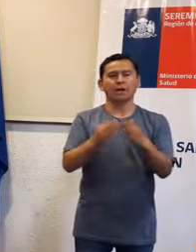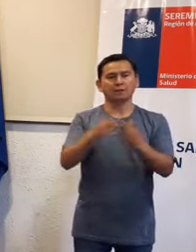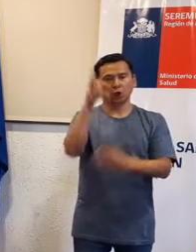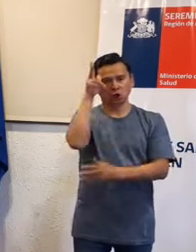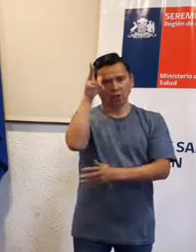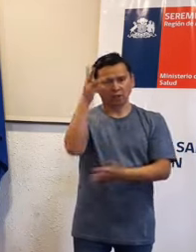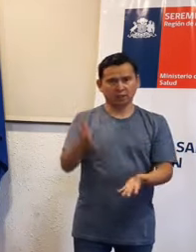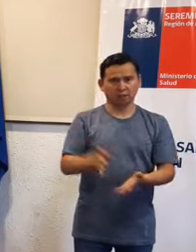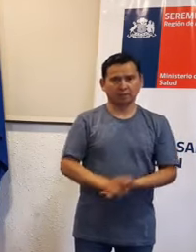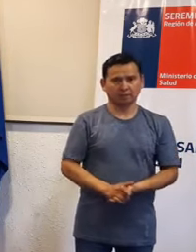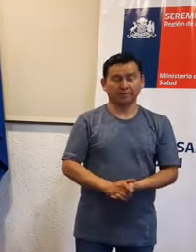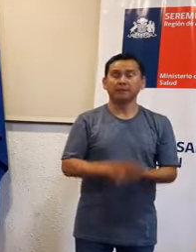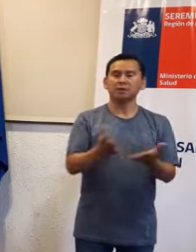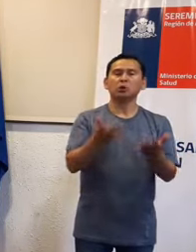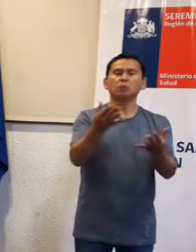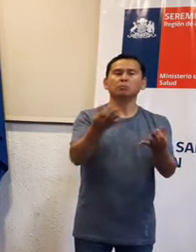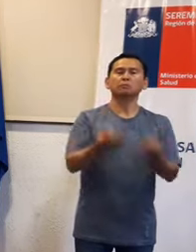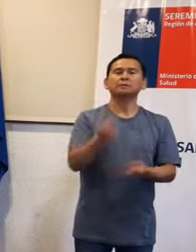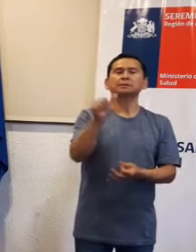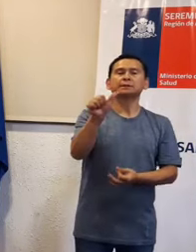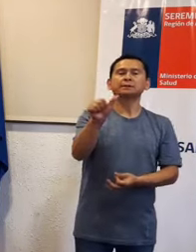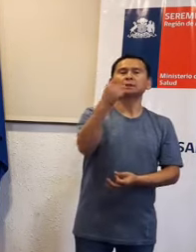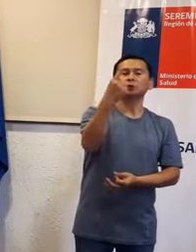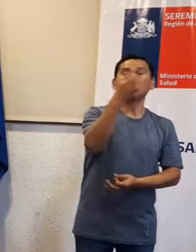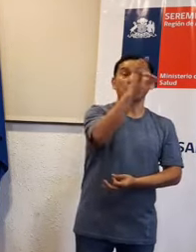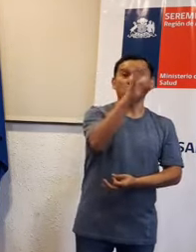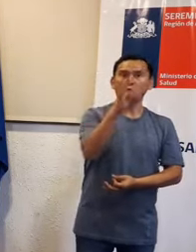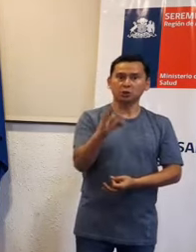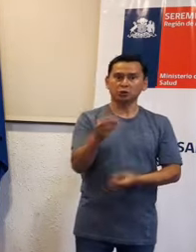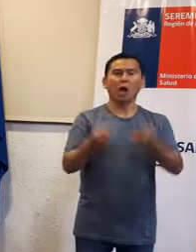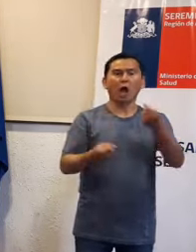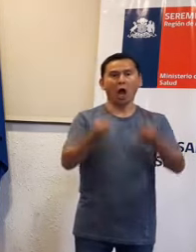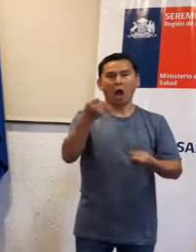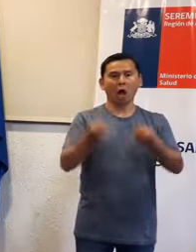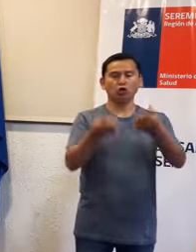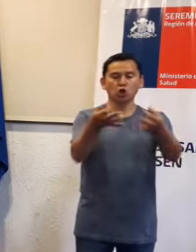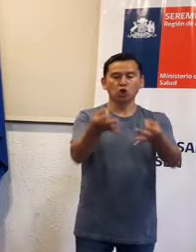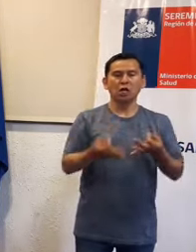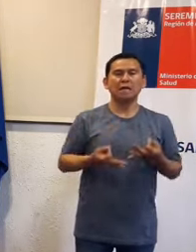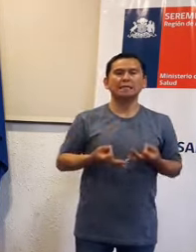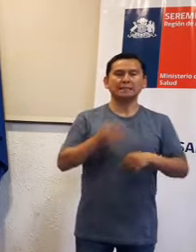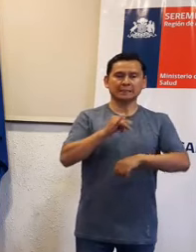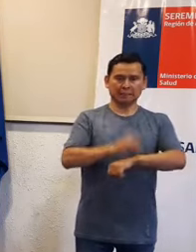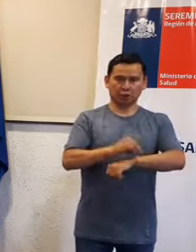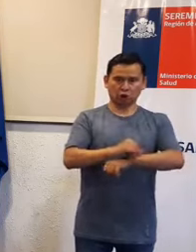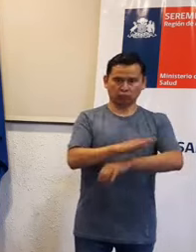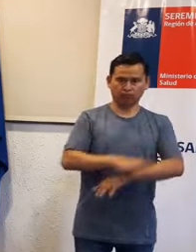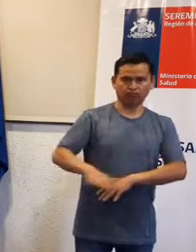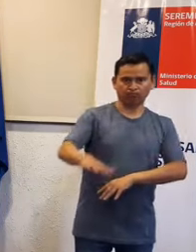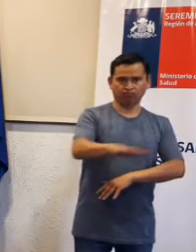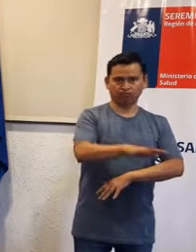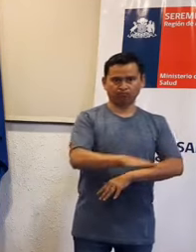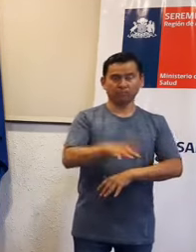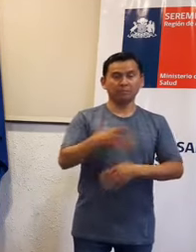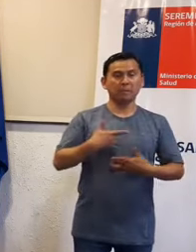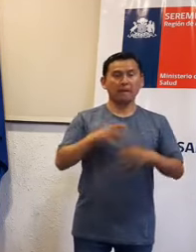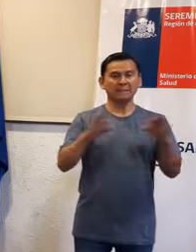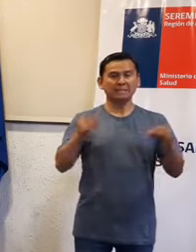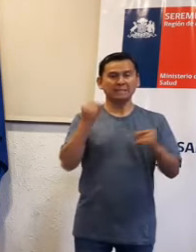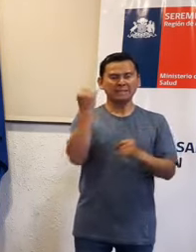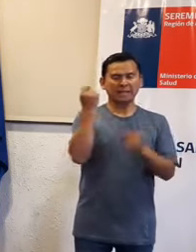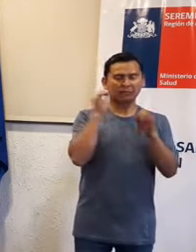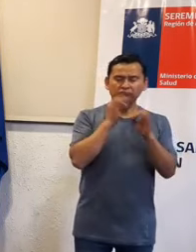eso es el equivalente a un 61% de vehículos del total regional sobre este particular quiero